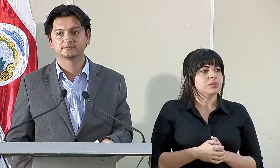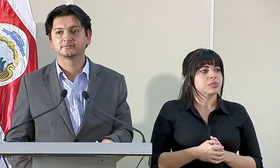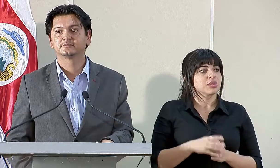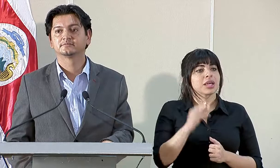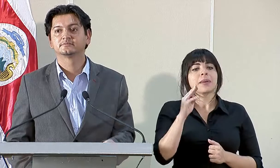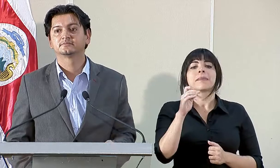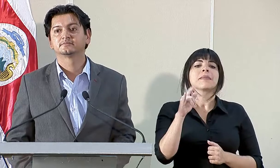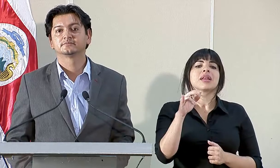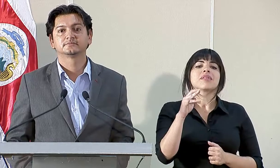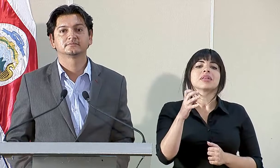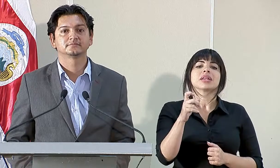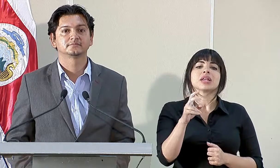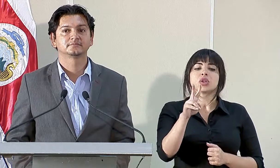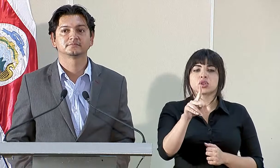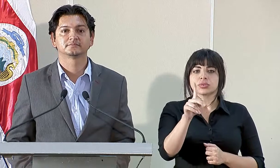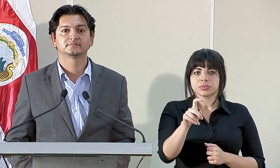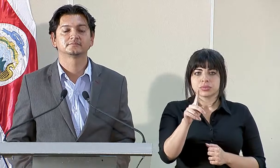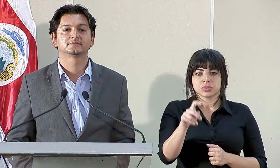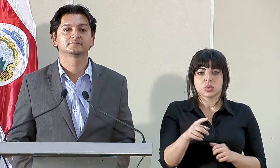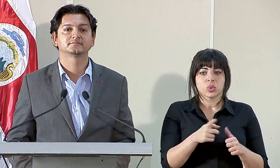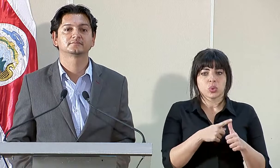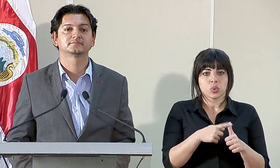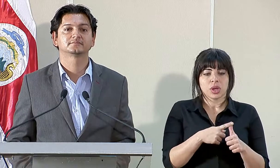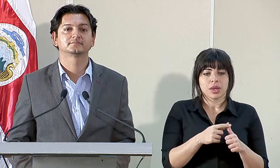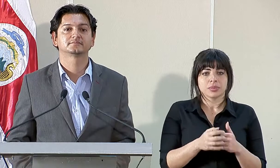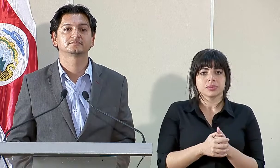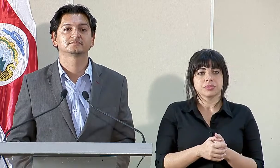don Melvin, quería hacerle dos consultas. Una,